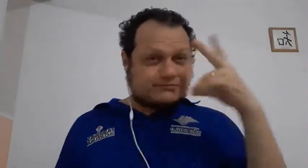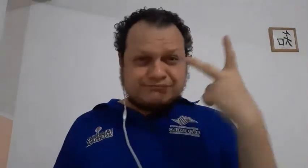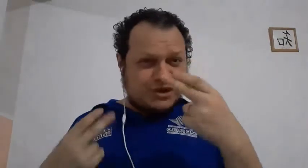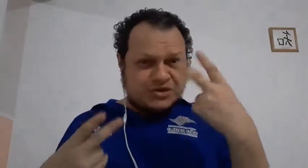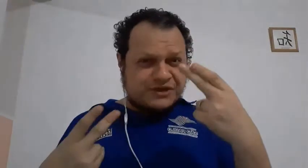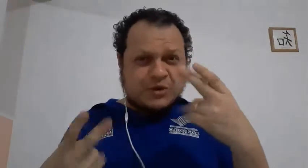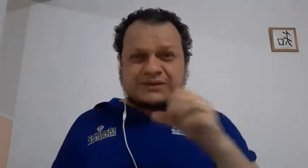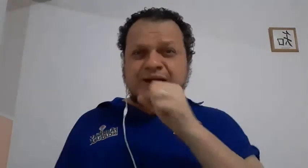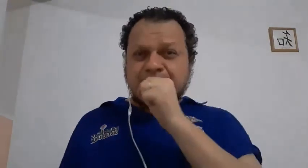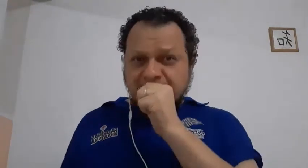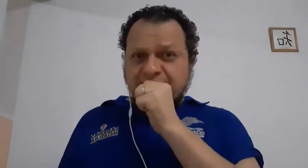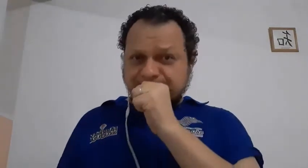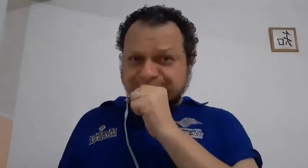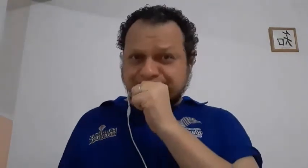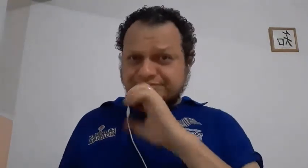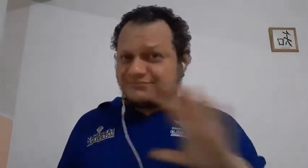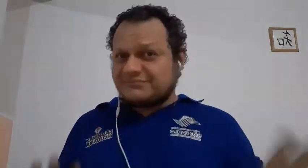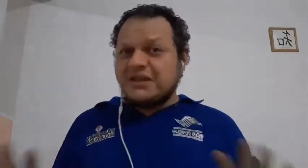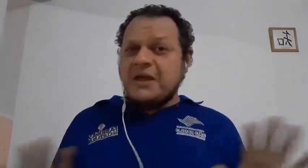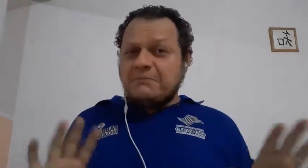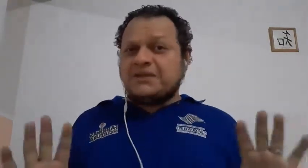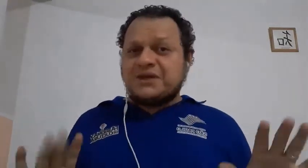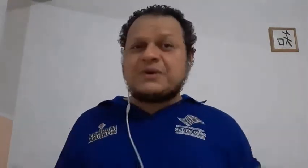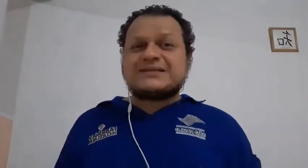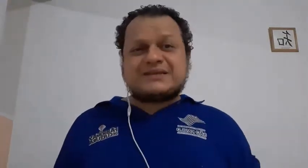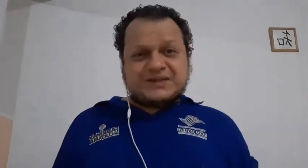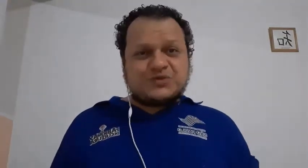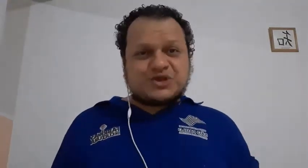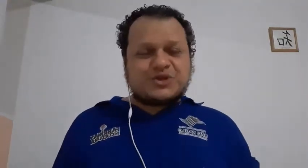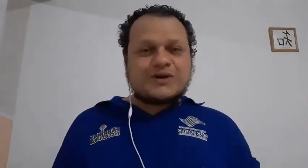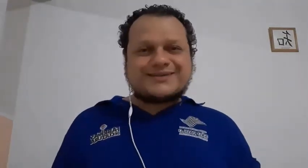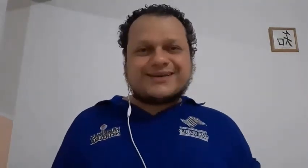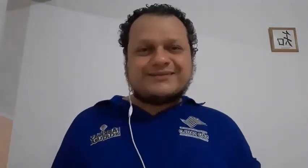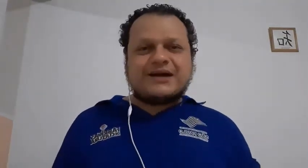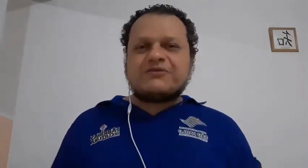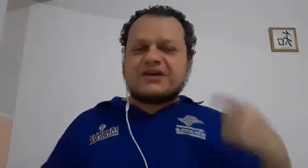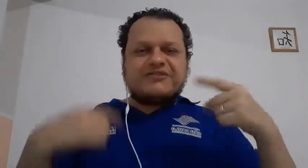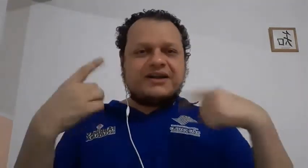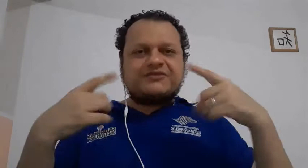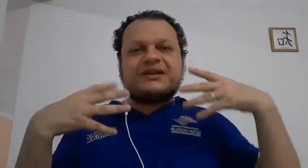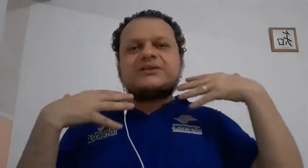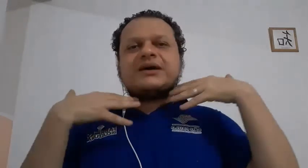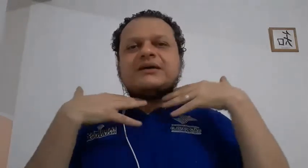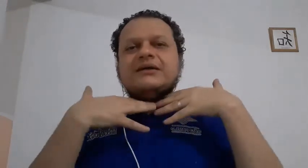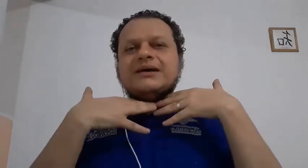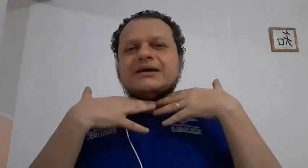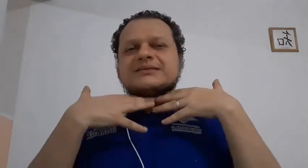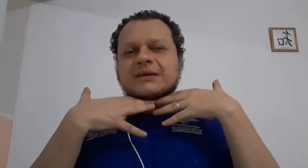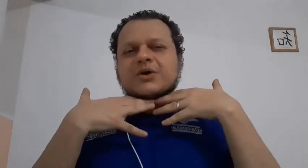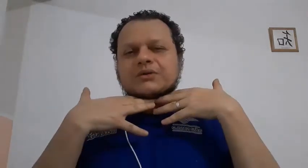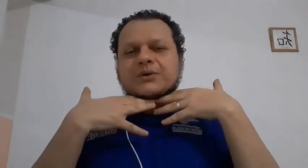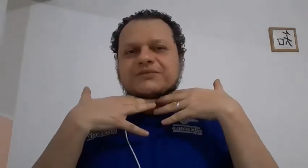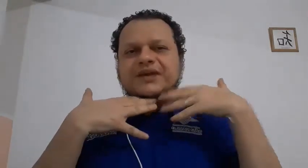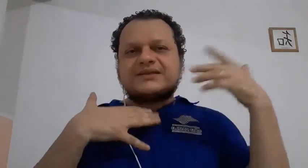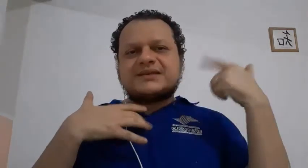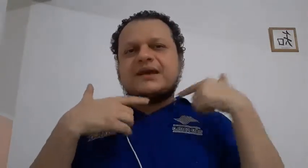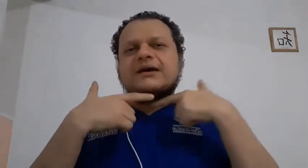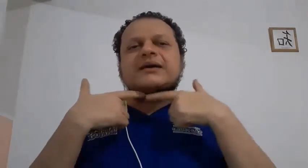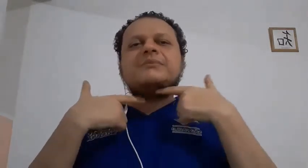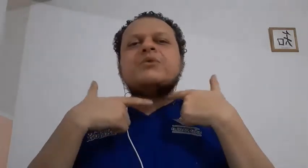Eu tive que cortar porque me deu um acessinho de tosse aqui e tal, fiquei falando, aí sabe quando acontece, né? Aquele muco